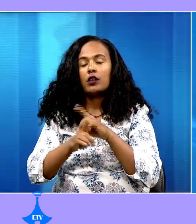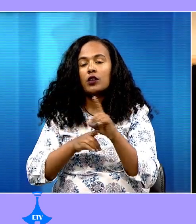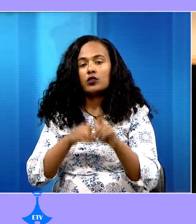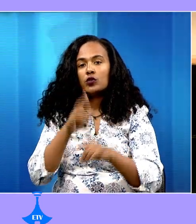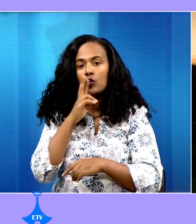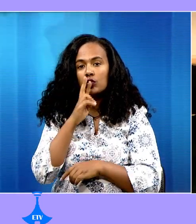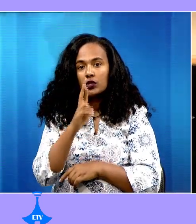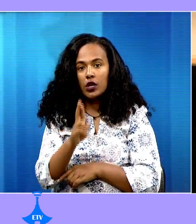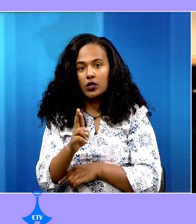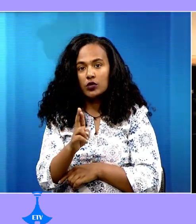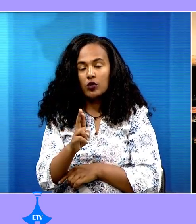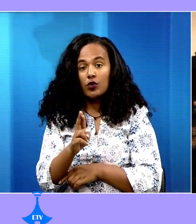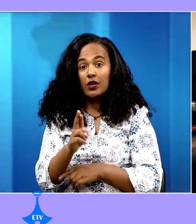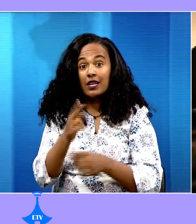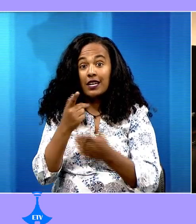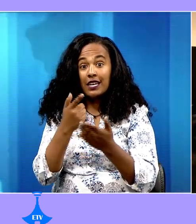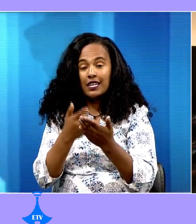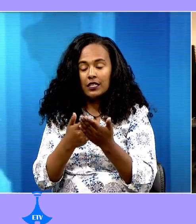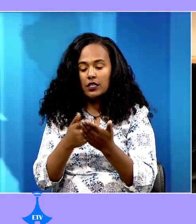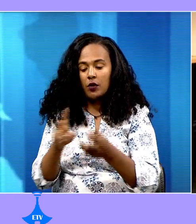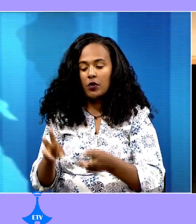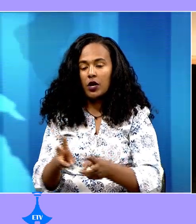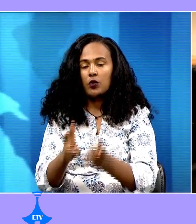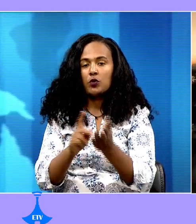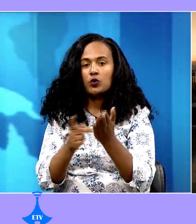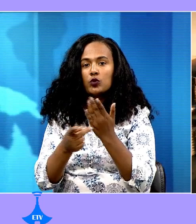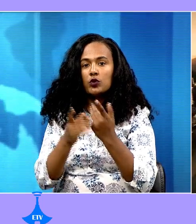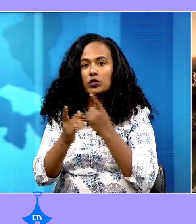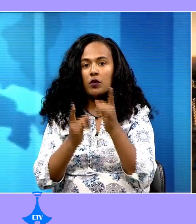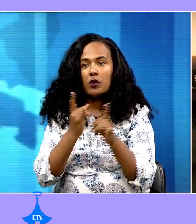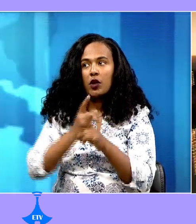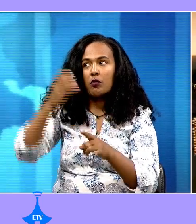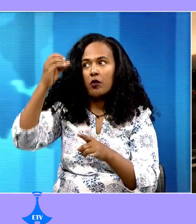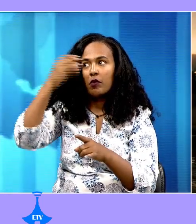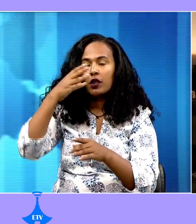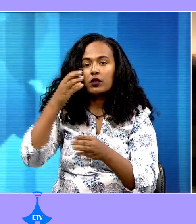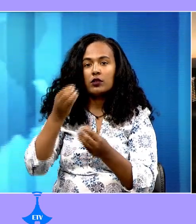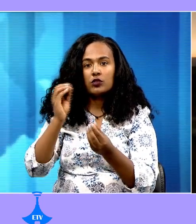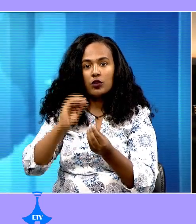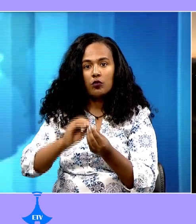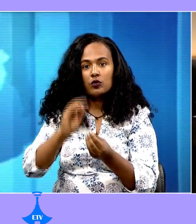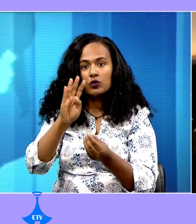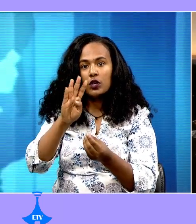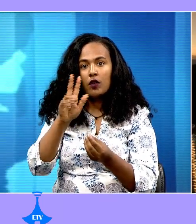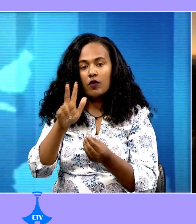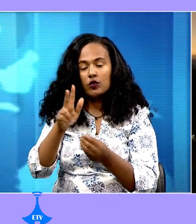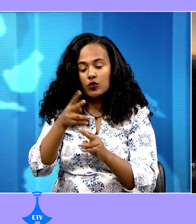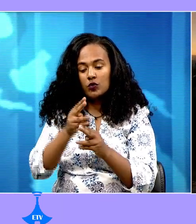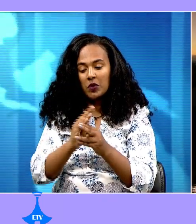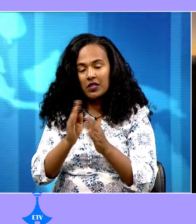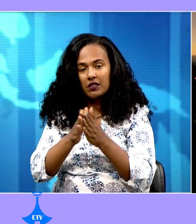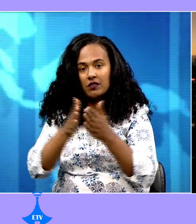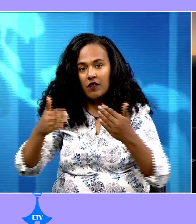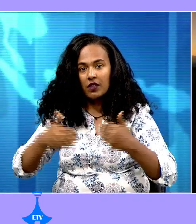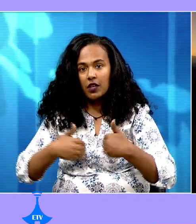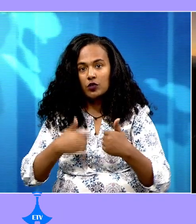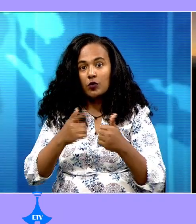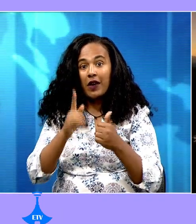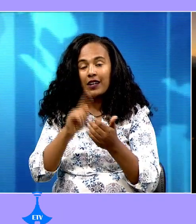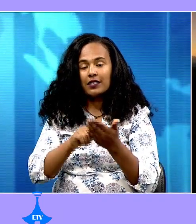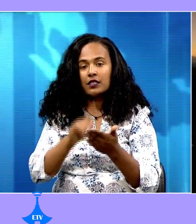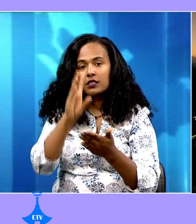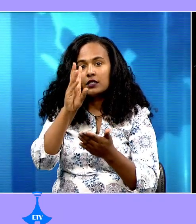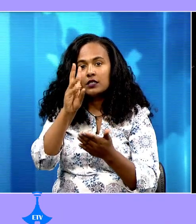ናቸው። ለመረቃይ በቁ የመንገድ ፕሮጀክቶች ዘመናዊ መብራትን ጨምሮ እስከ 43 ሜትር ስፋት ያላቸውና በአንድ ጊዜ 6